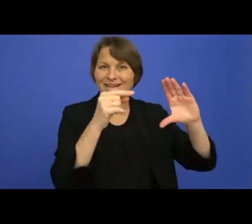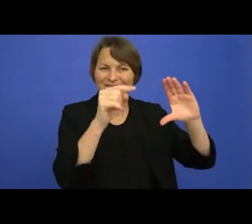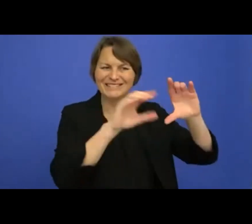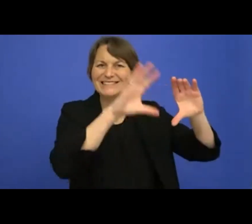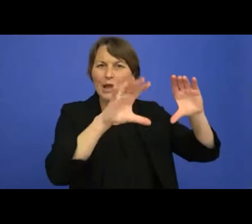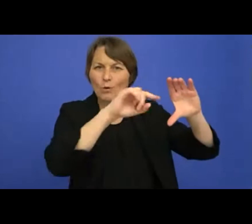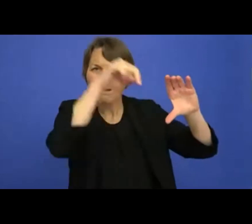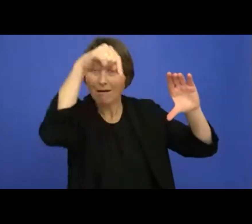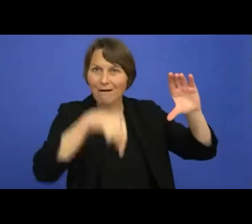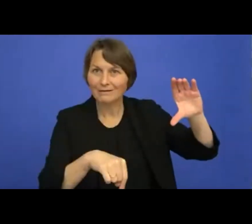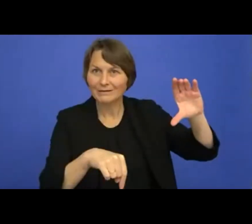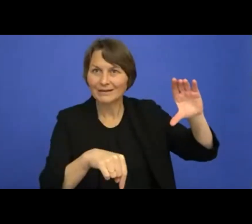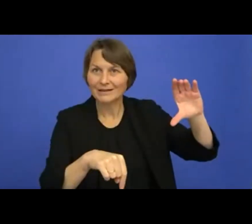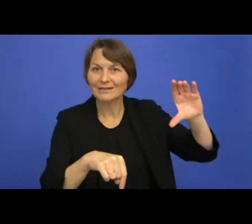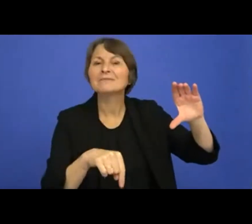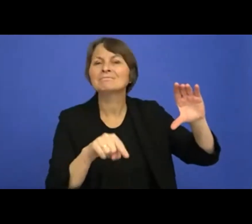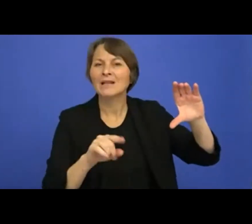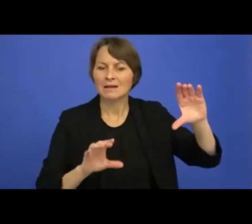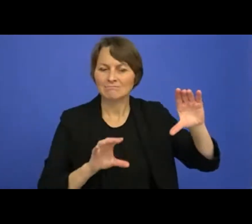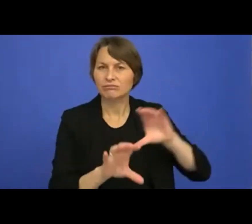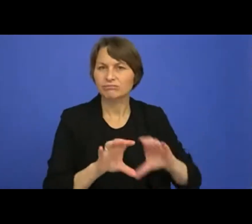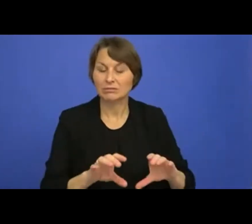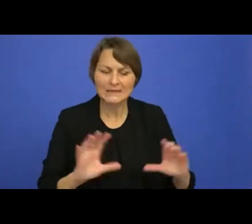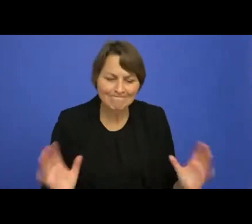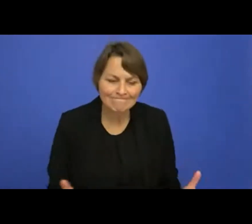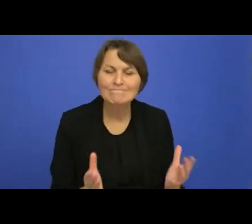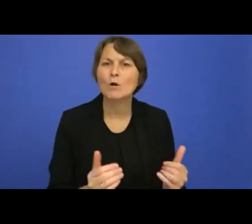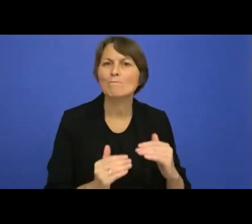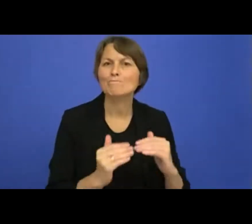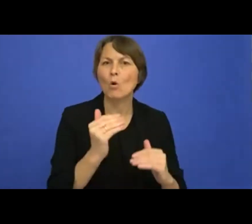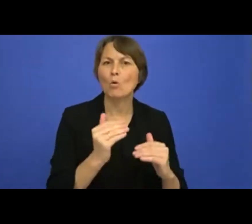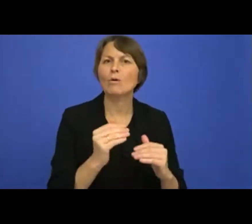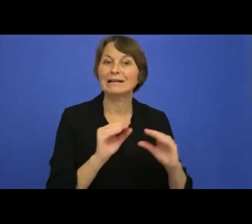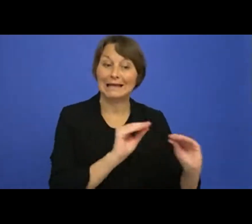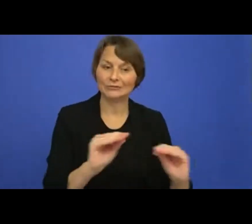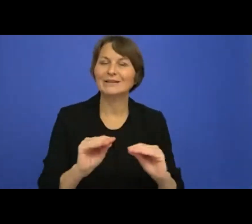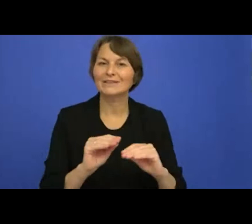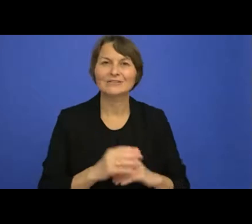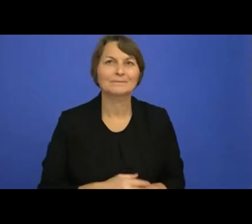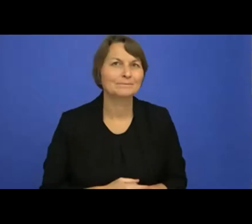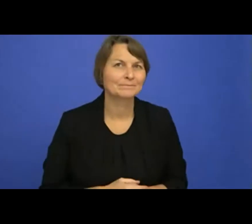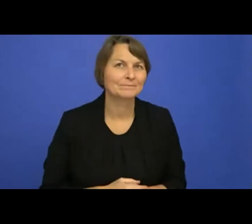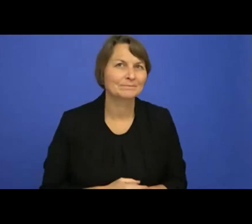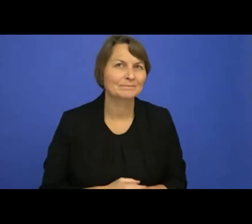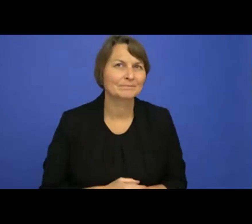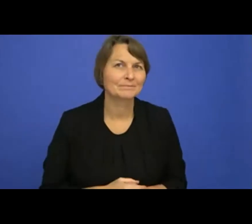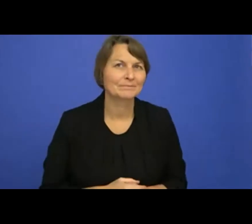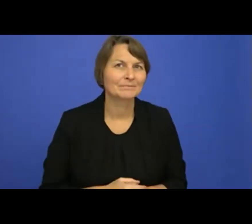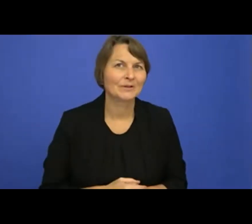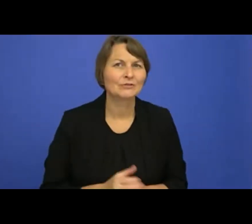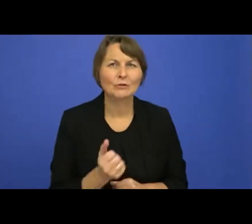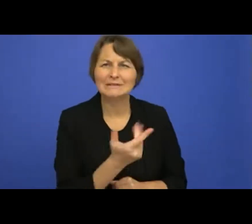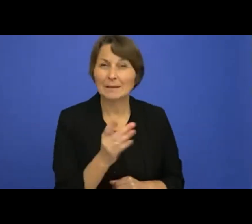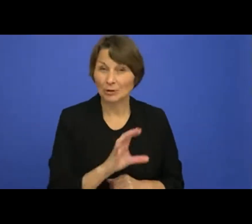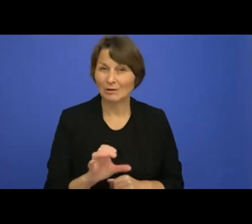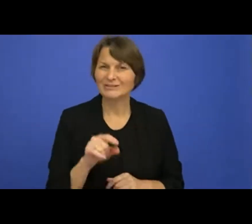l'Afrique australe. Et il y a dans ces sociétés, dans ces pays, des besoins qui sont très importants. Il y a dans